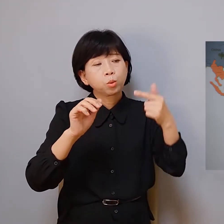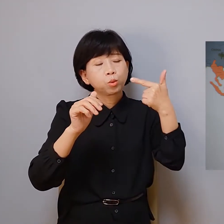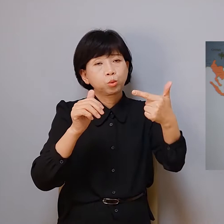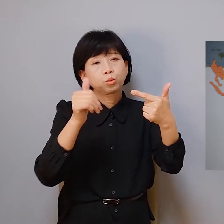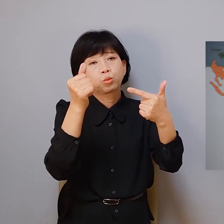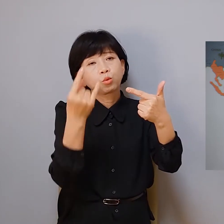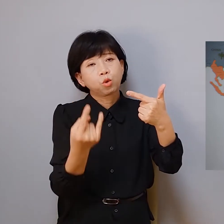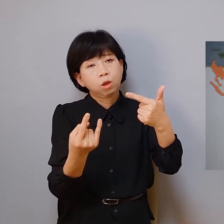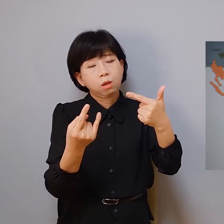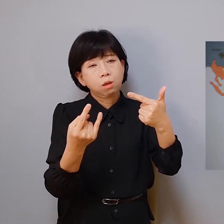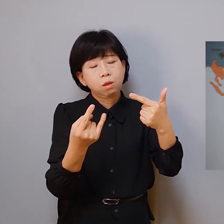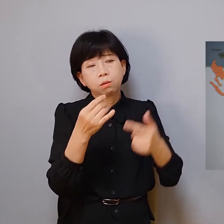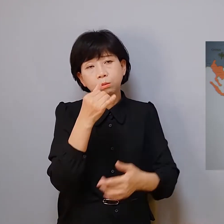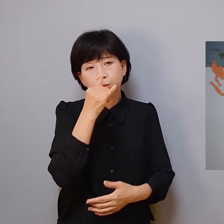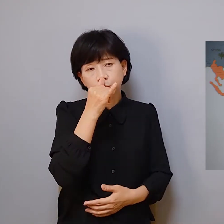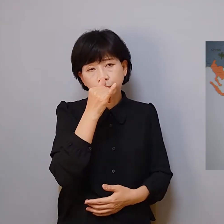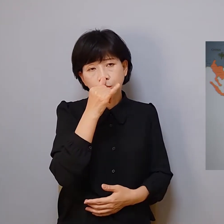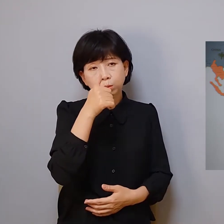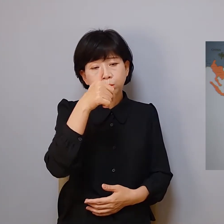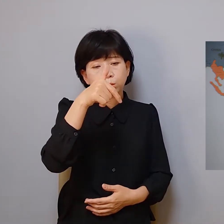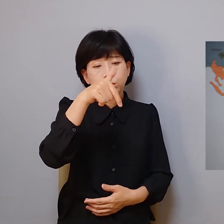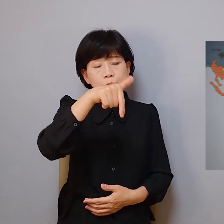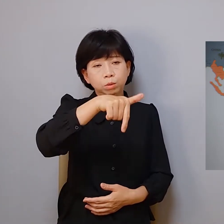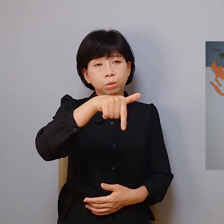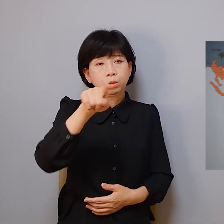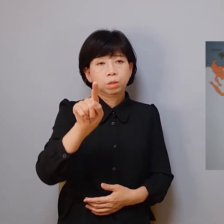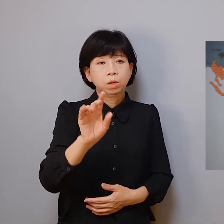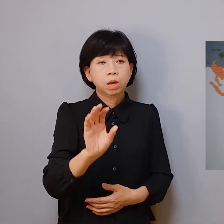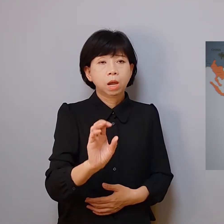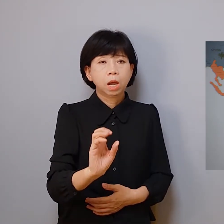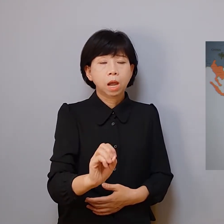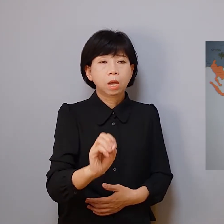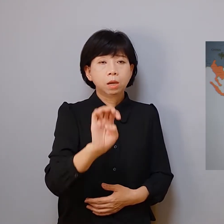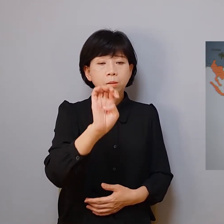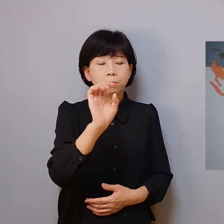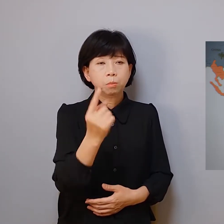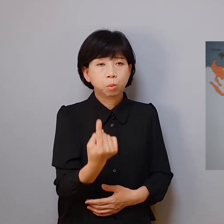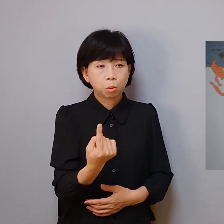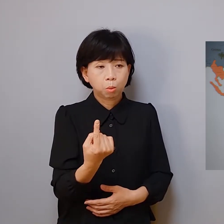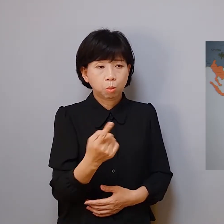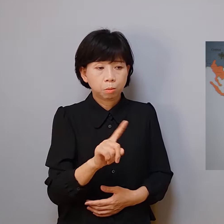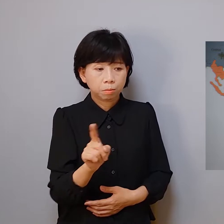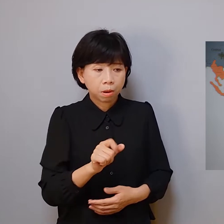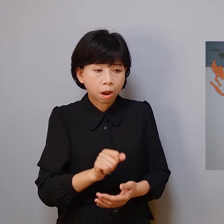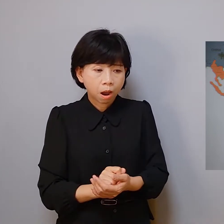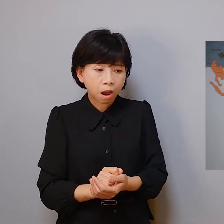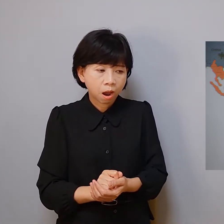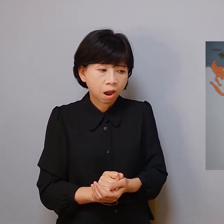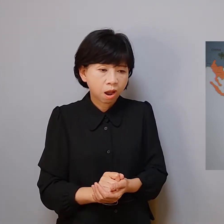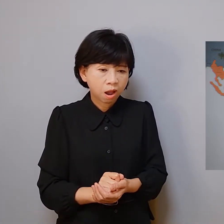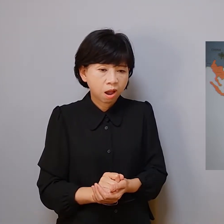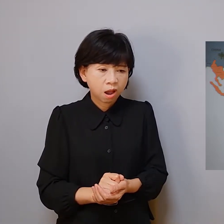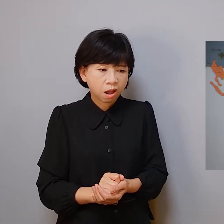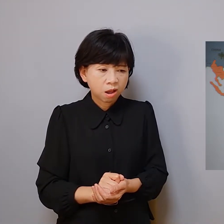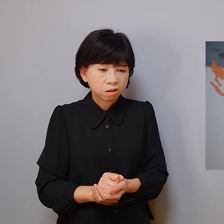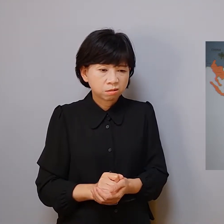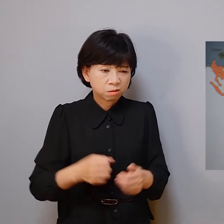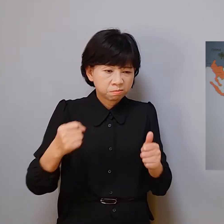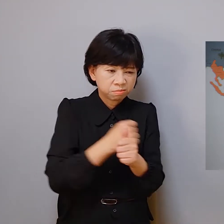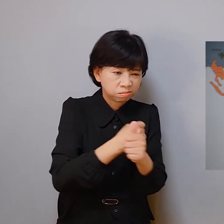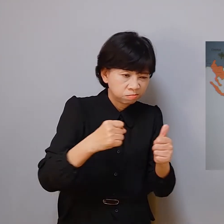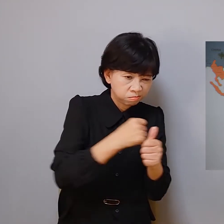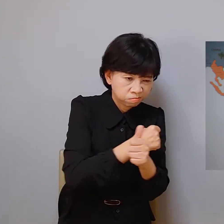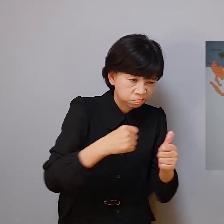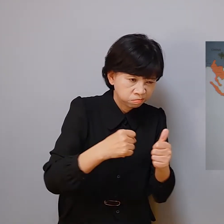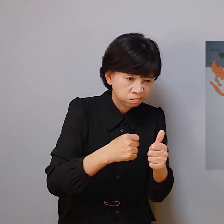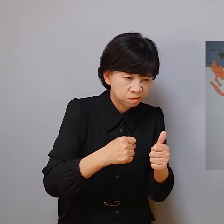반복해서 강포라는 단어가 나옵니다. 이 강포의 뜻은 사나워 강제로 빼앗다,